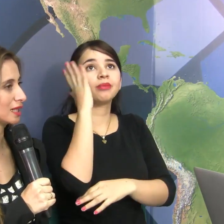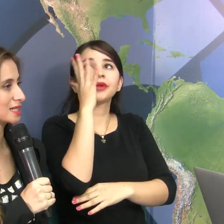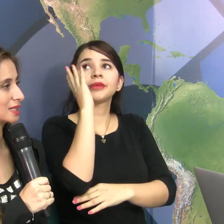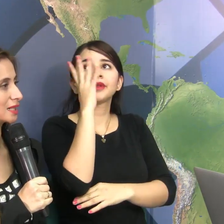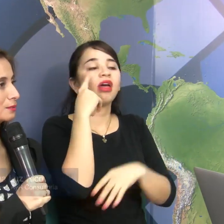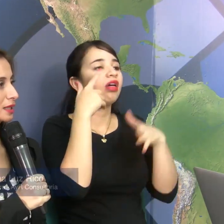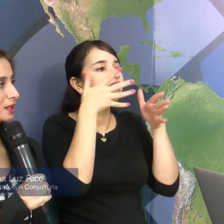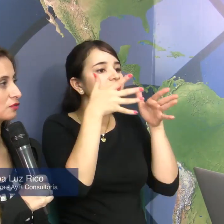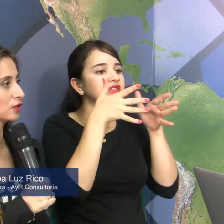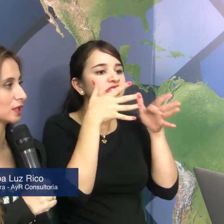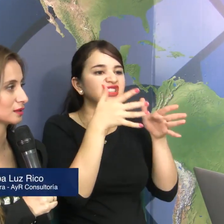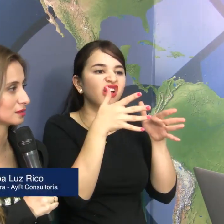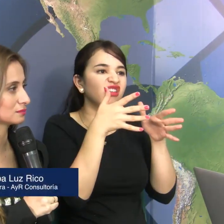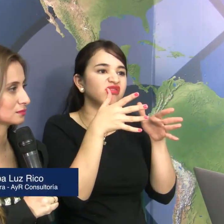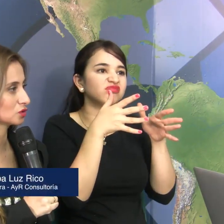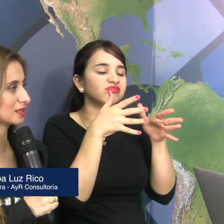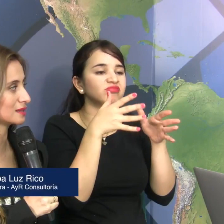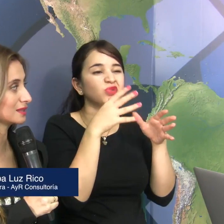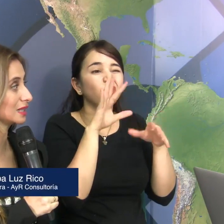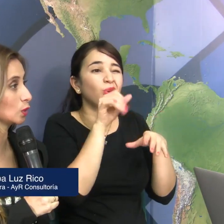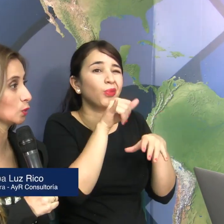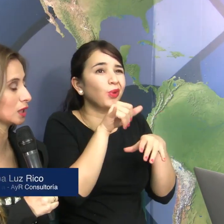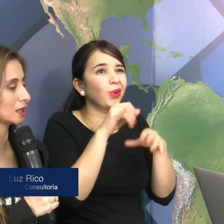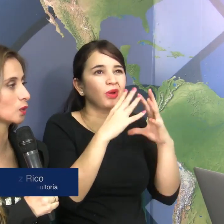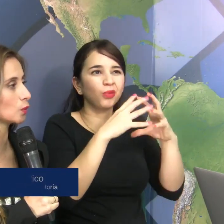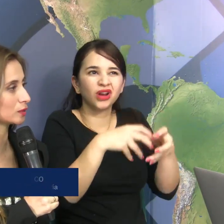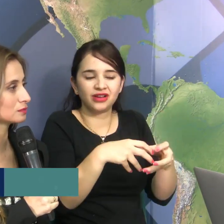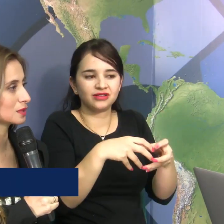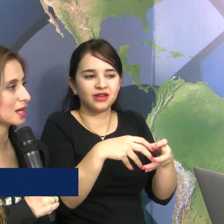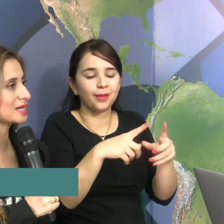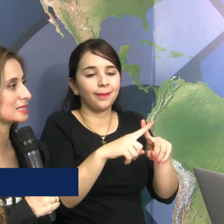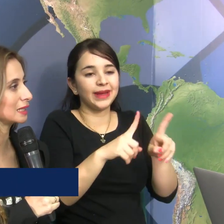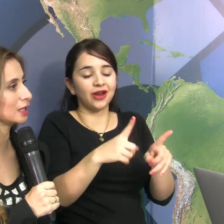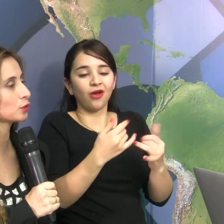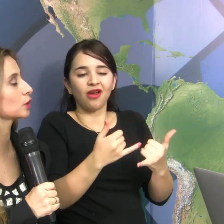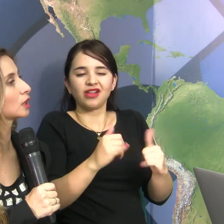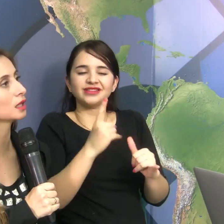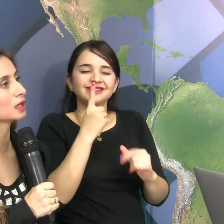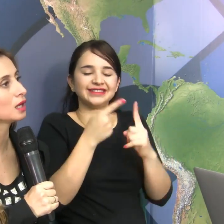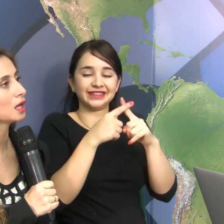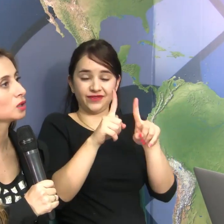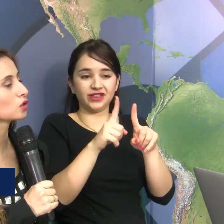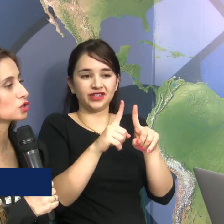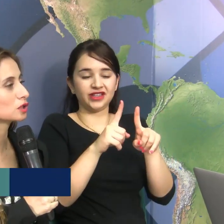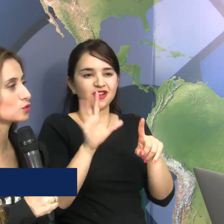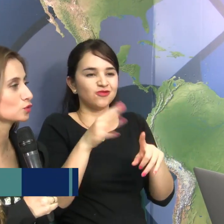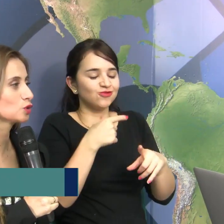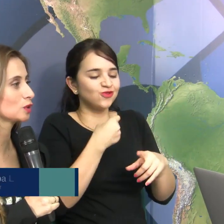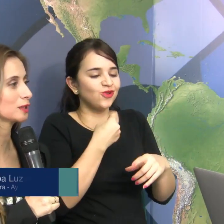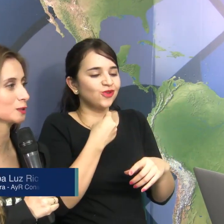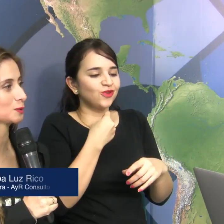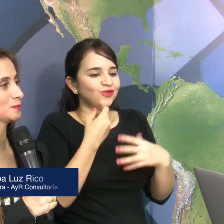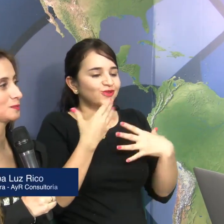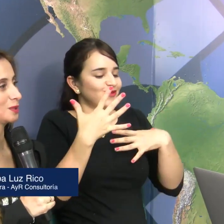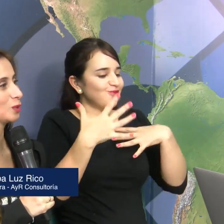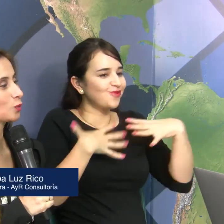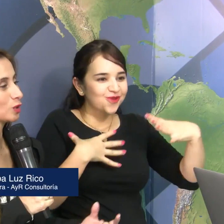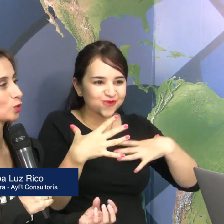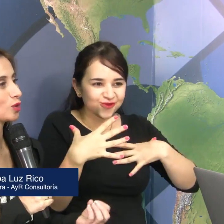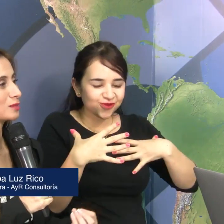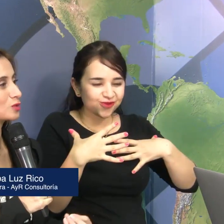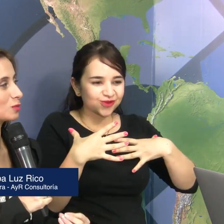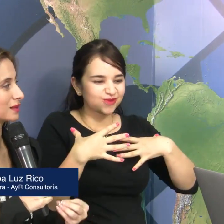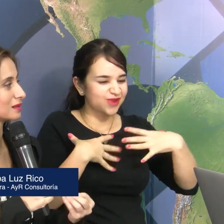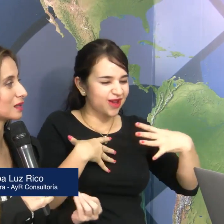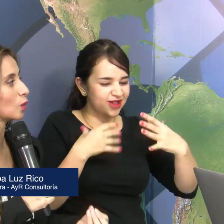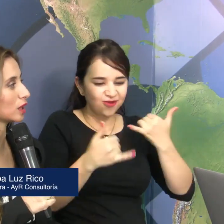empezamos a querer llegar de manera diferente, o sea, a través de la lúdica y el juego. Uh-huh. Es claro que todos tenemos un niño adentro y cuando